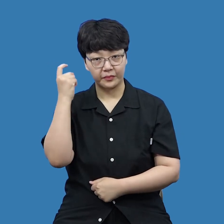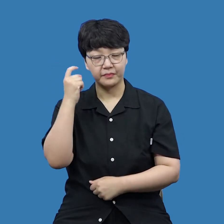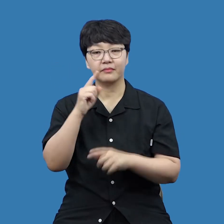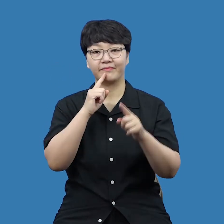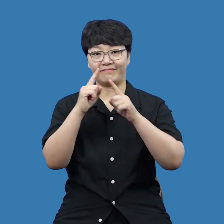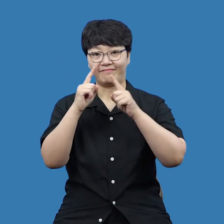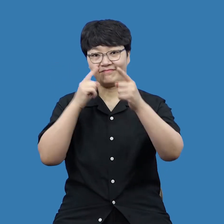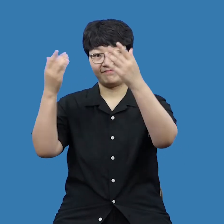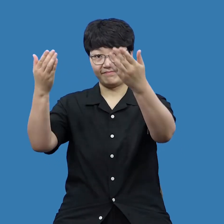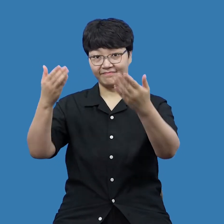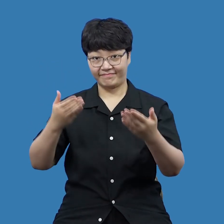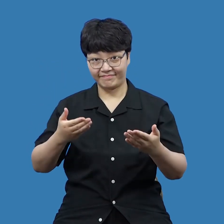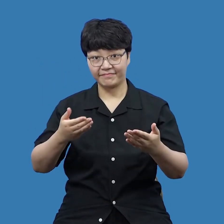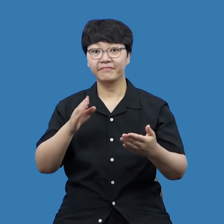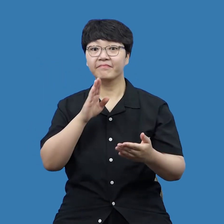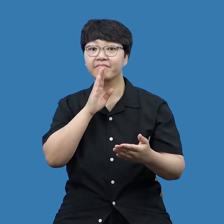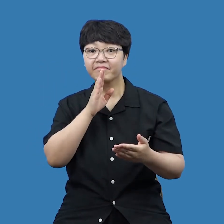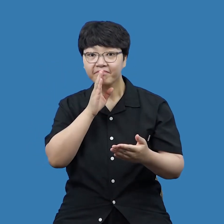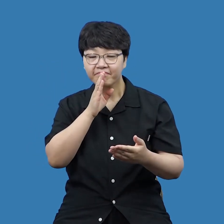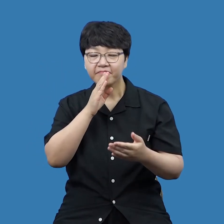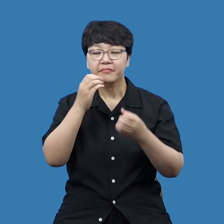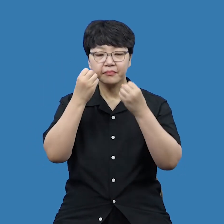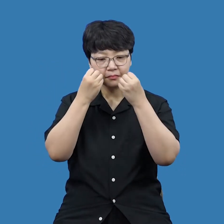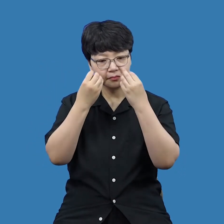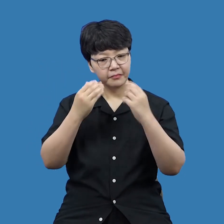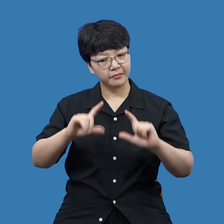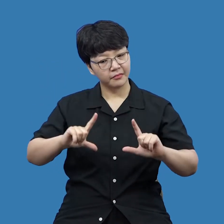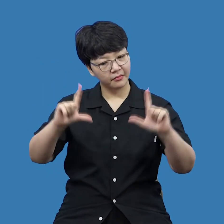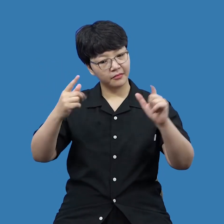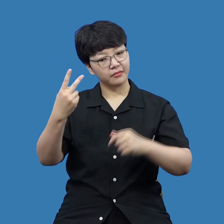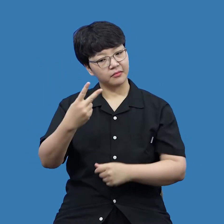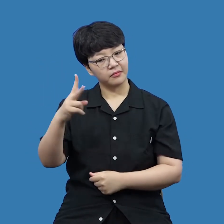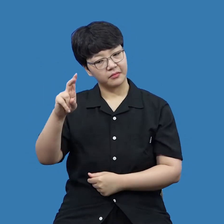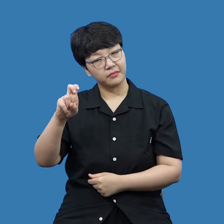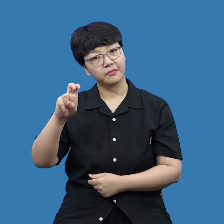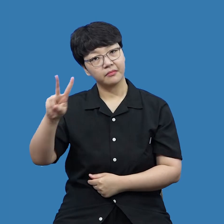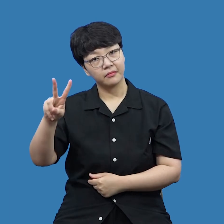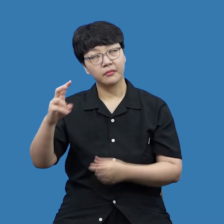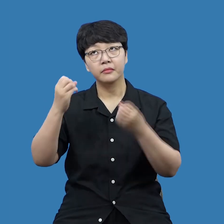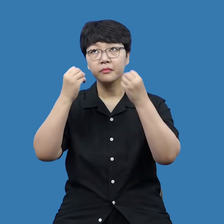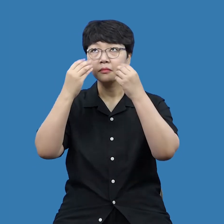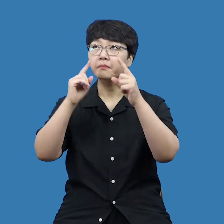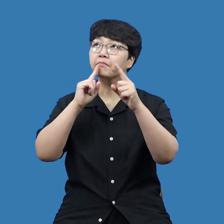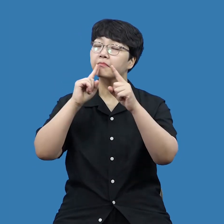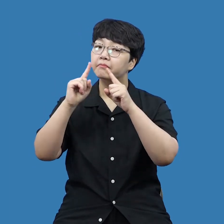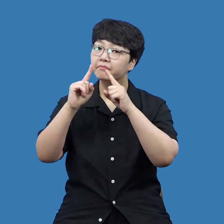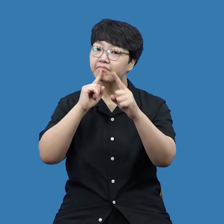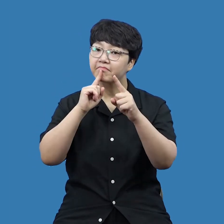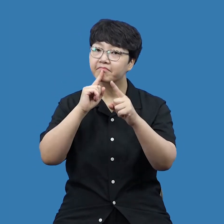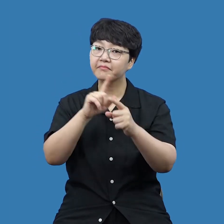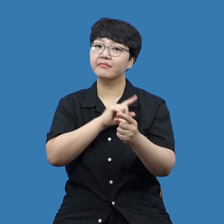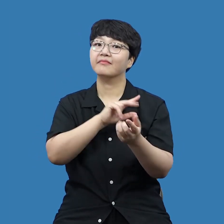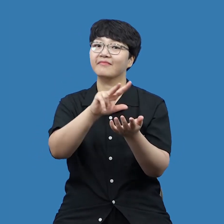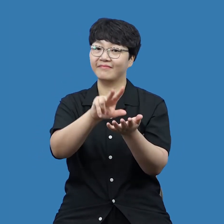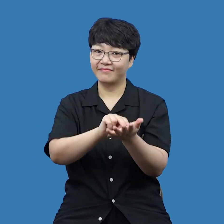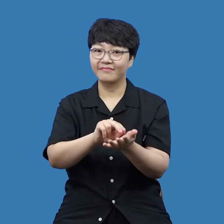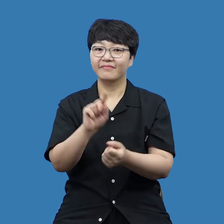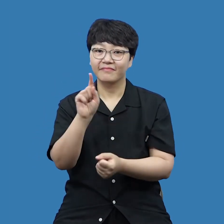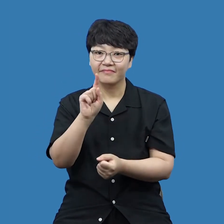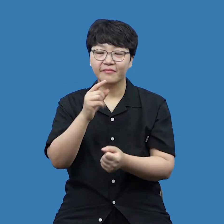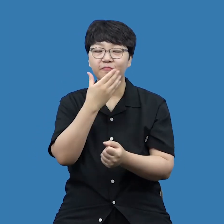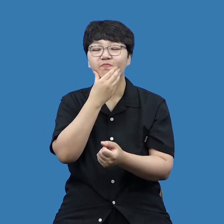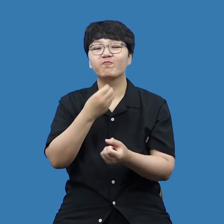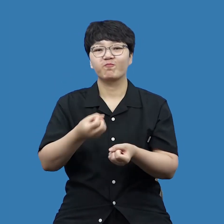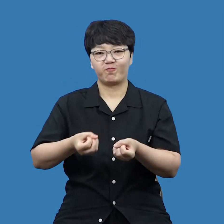39절까지입니다. 새해 우리가 받을 메시지의 제목은 축복의 통로입니다. 축복의 통로가